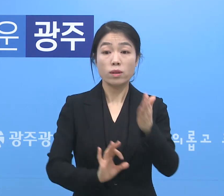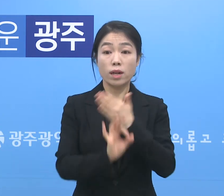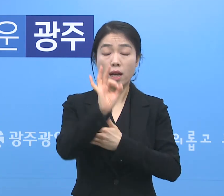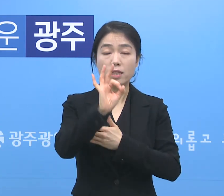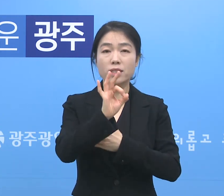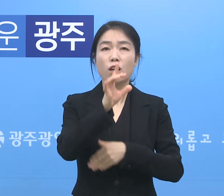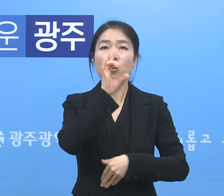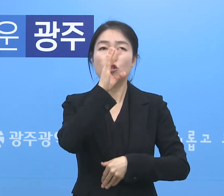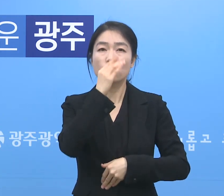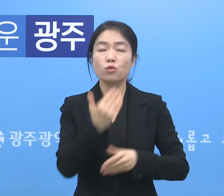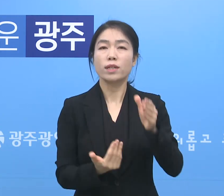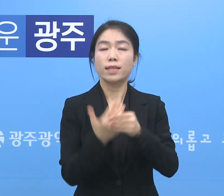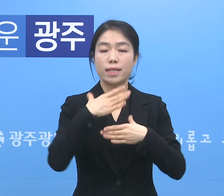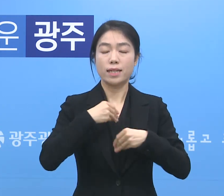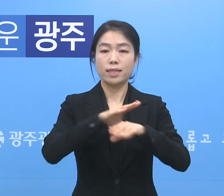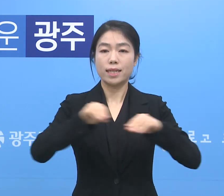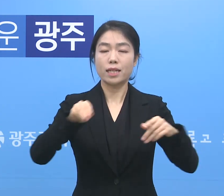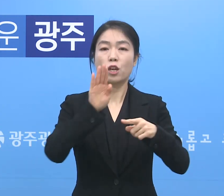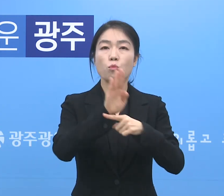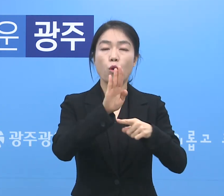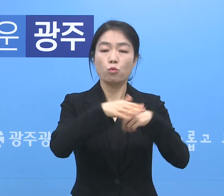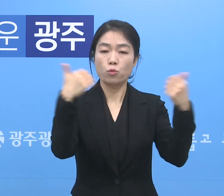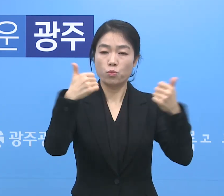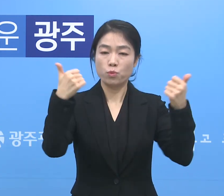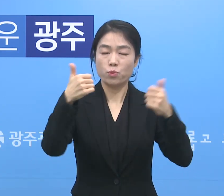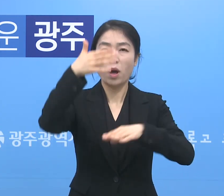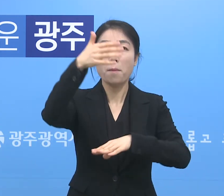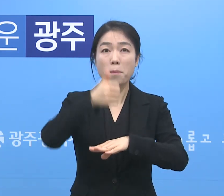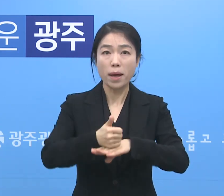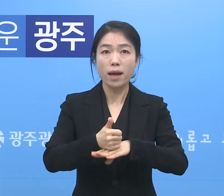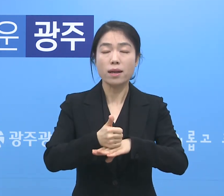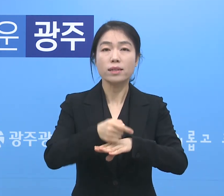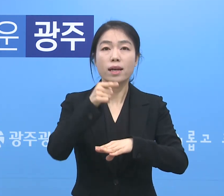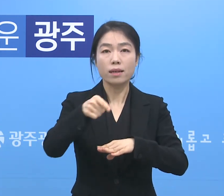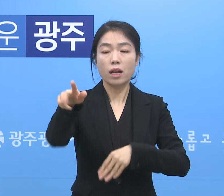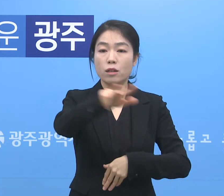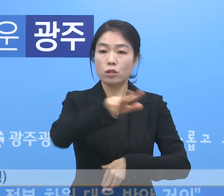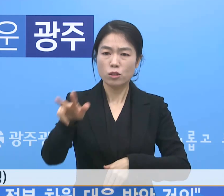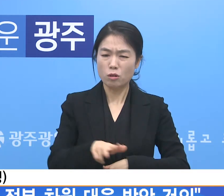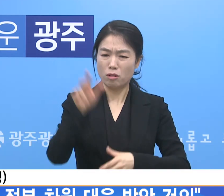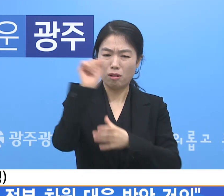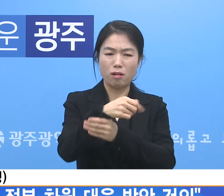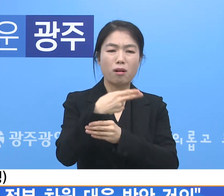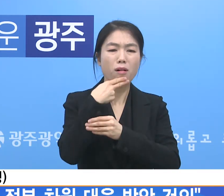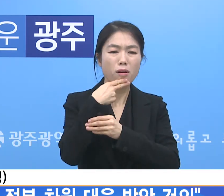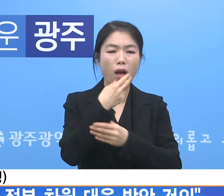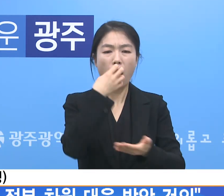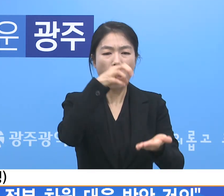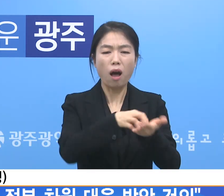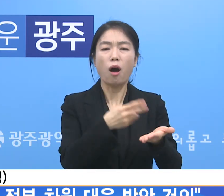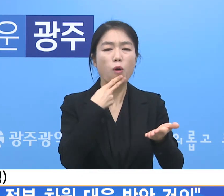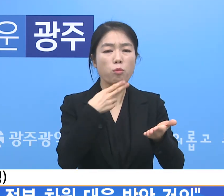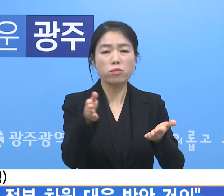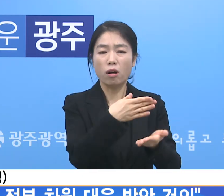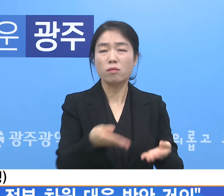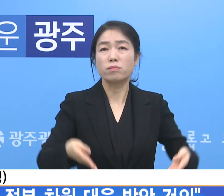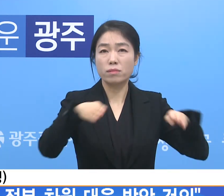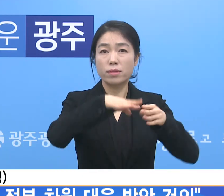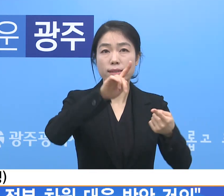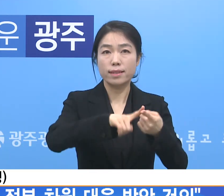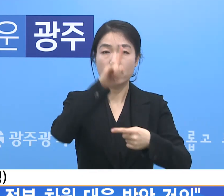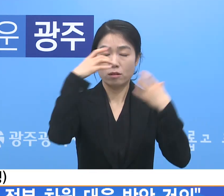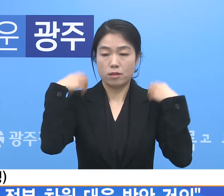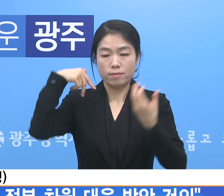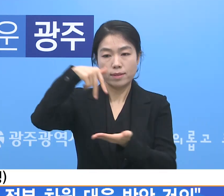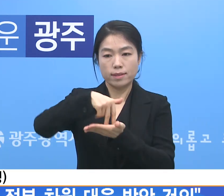아침 중앙재난안전대책본부 회의에서 이러한 전국 비인가 교육 시설에 대해 정부 차원의